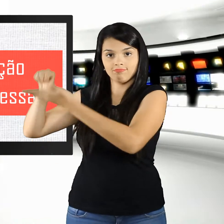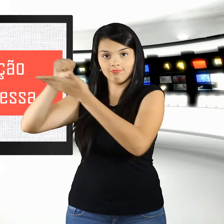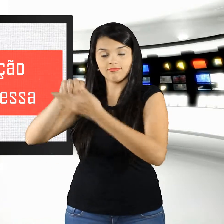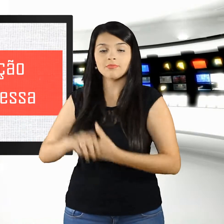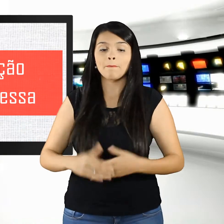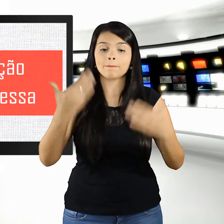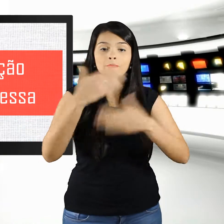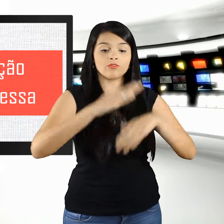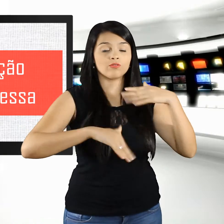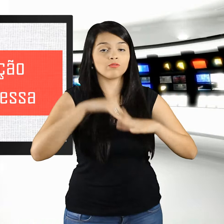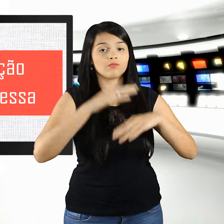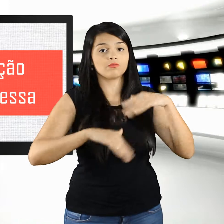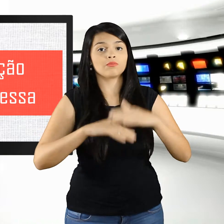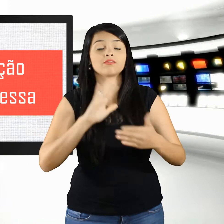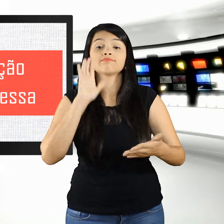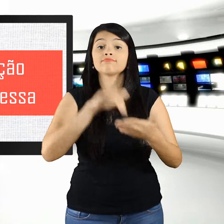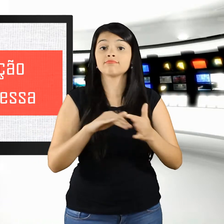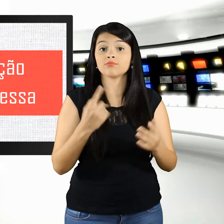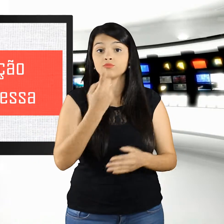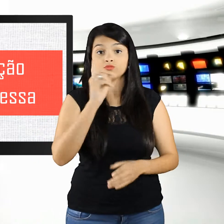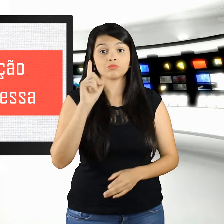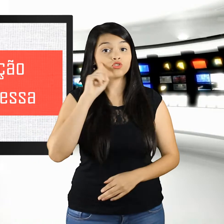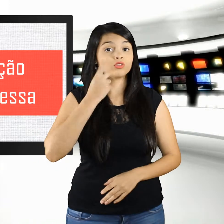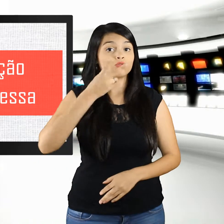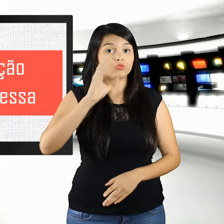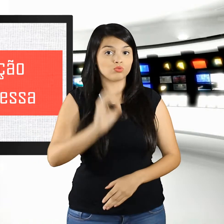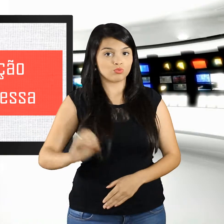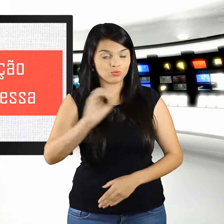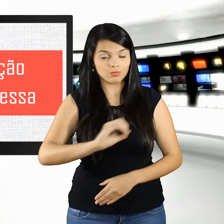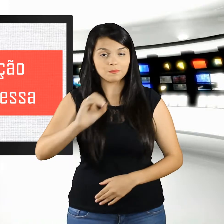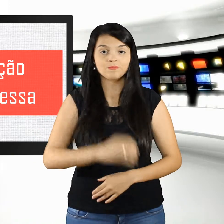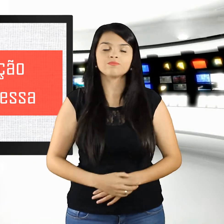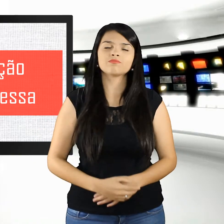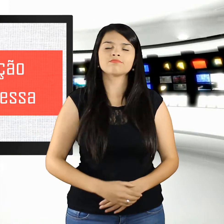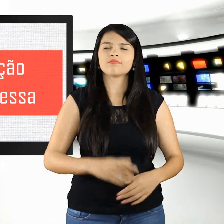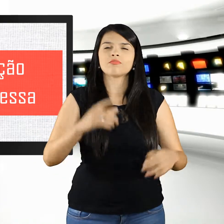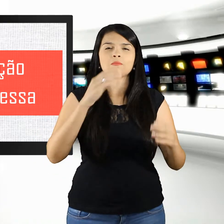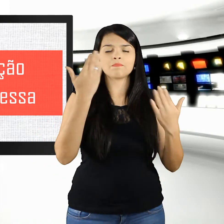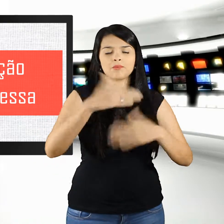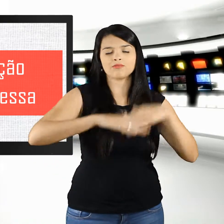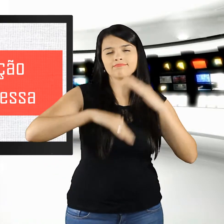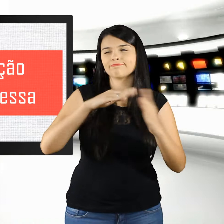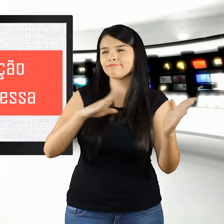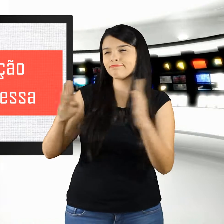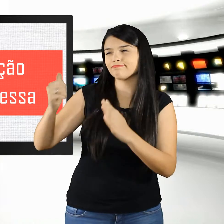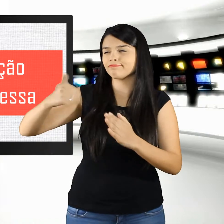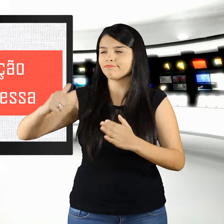até o dia 2 de outubro. A correção das avaliações finais será efetuada durante o mês de outubro e não